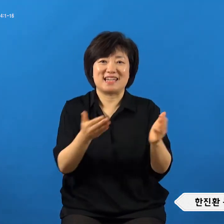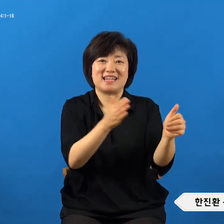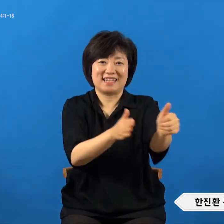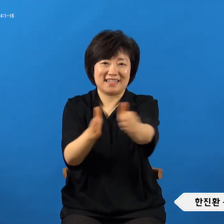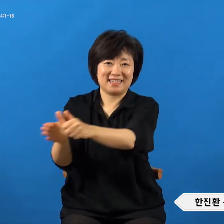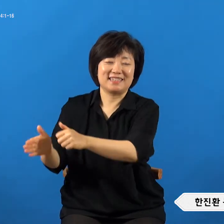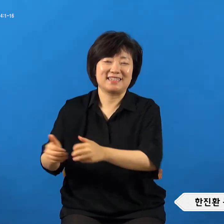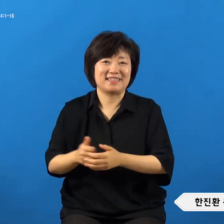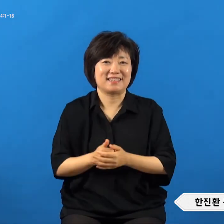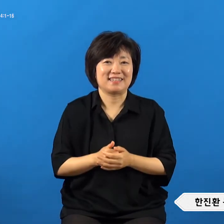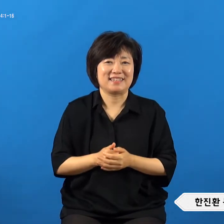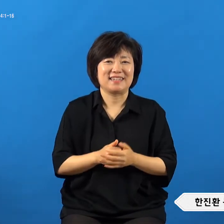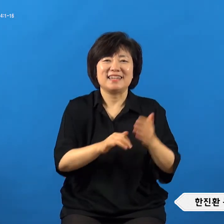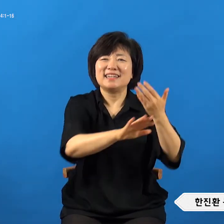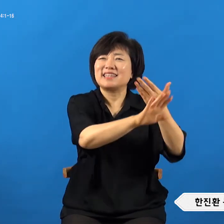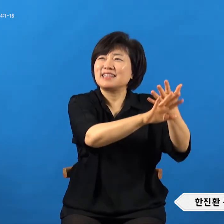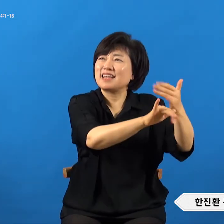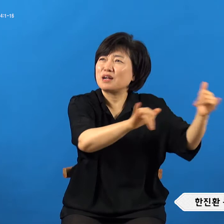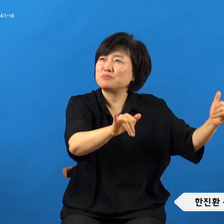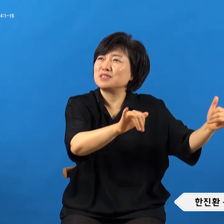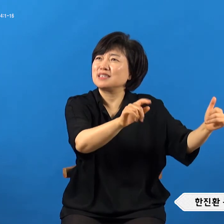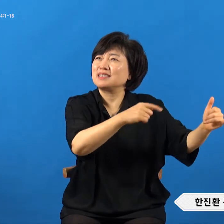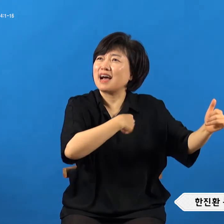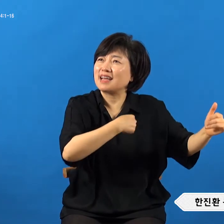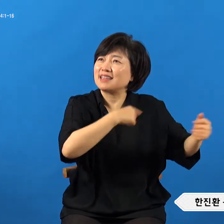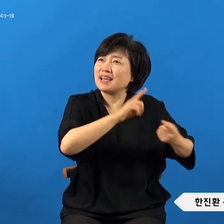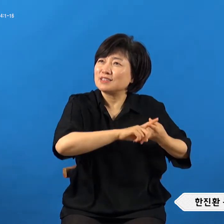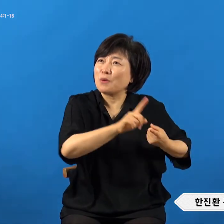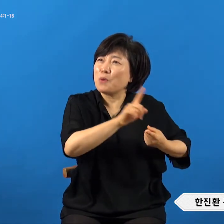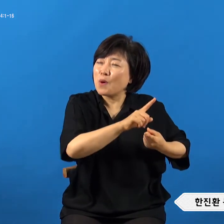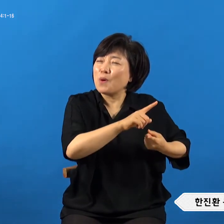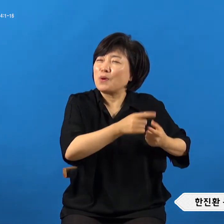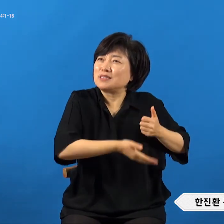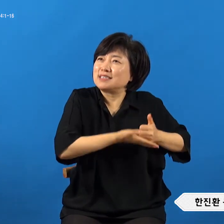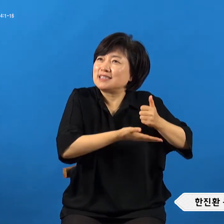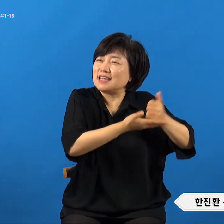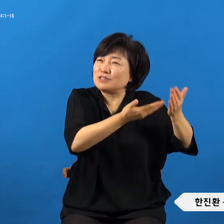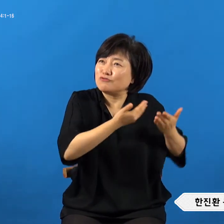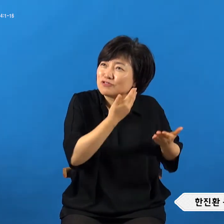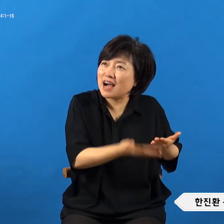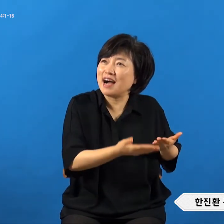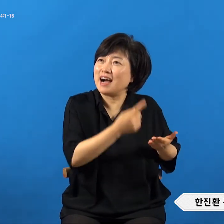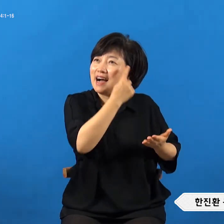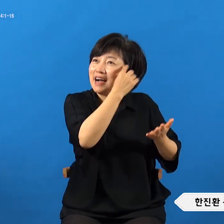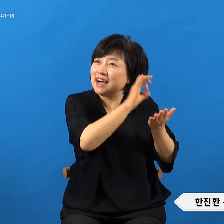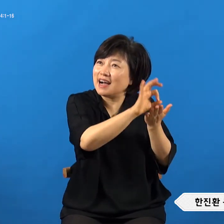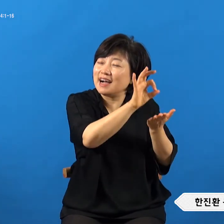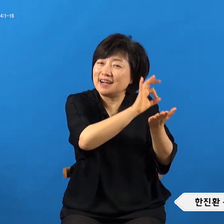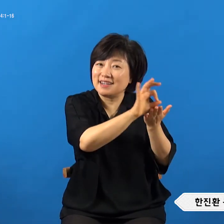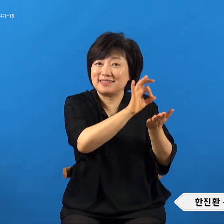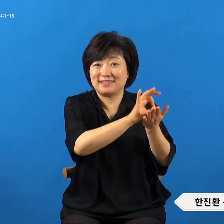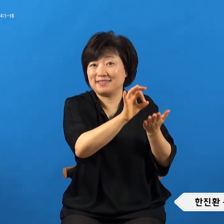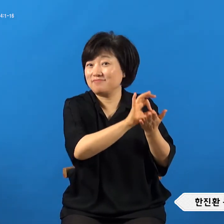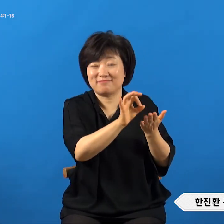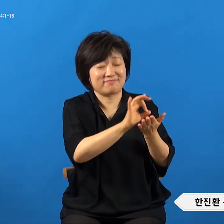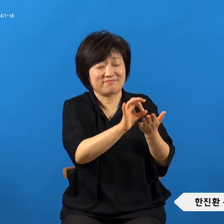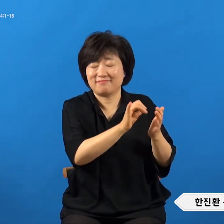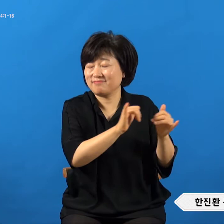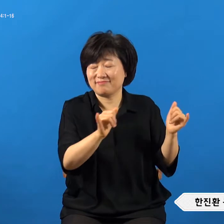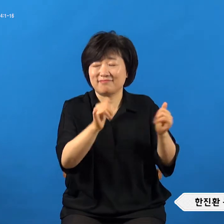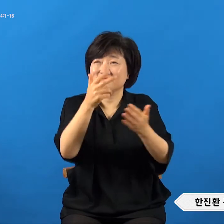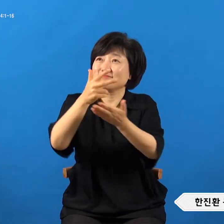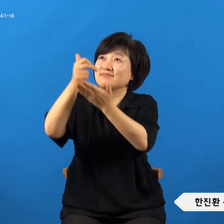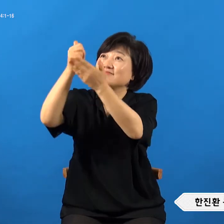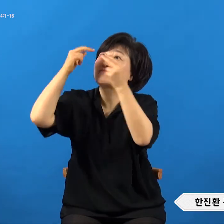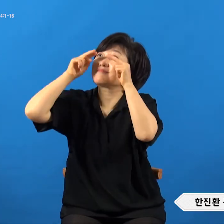바랍니다. 사람들이 나를 어떻게 생각할까 그 눈치 살피기 시작하는 사람은